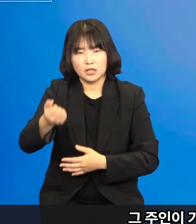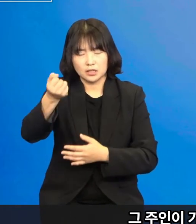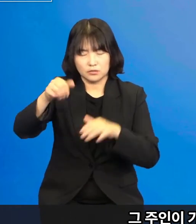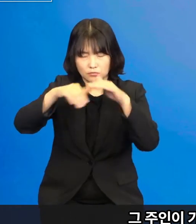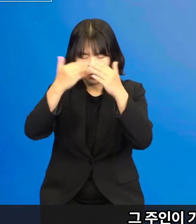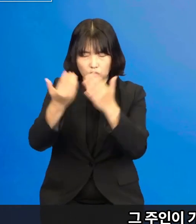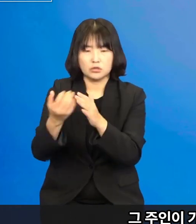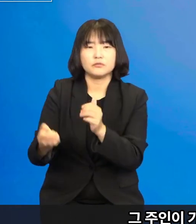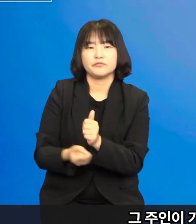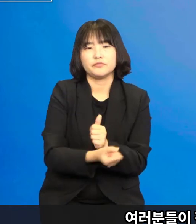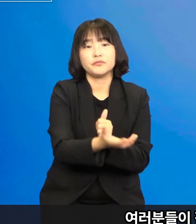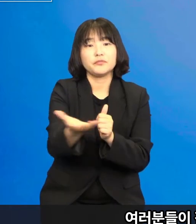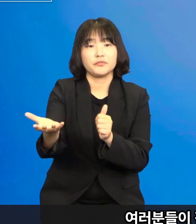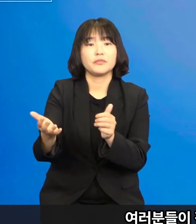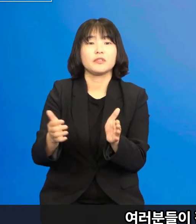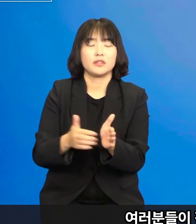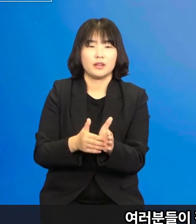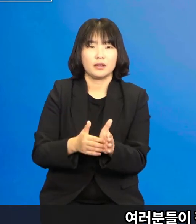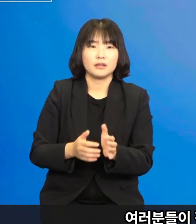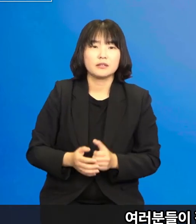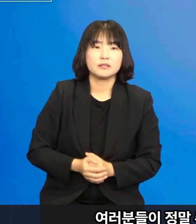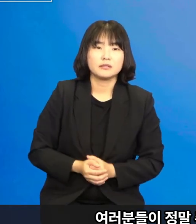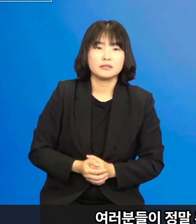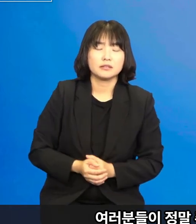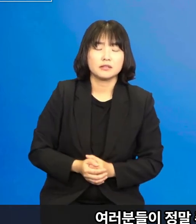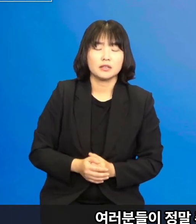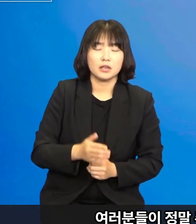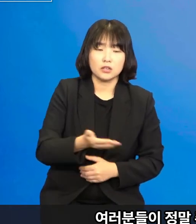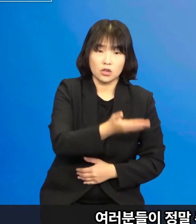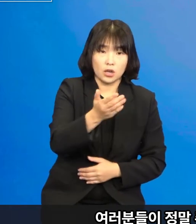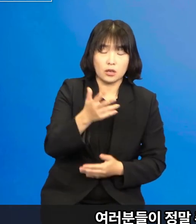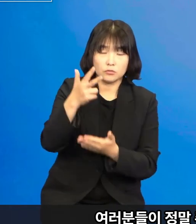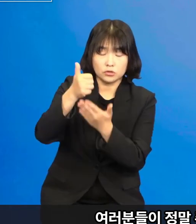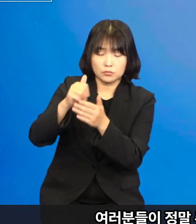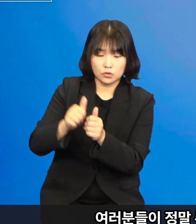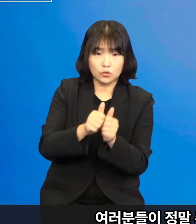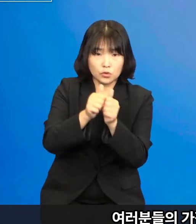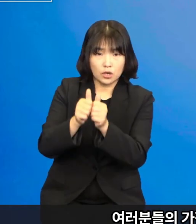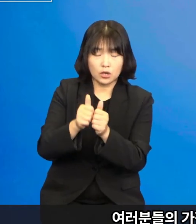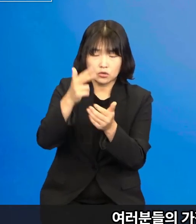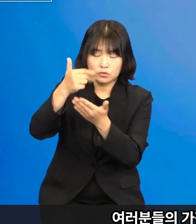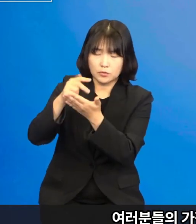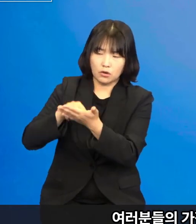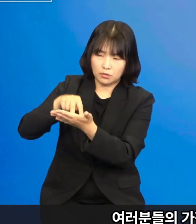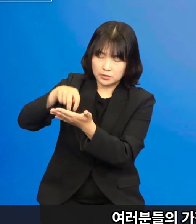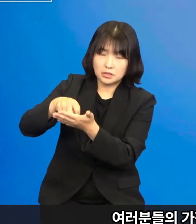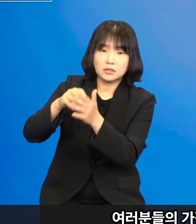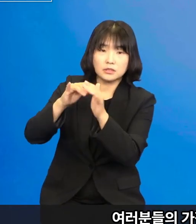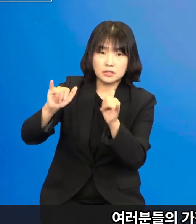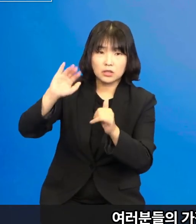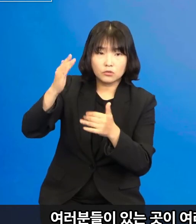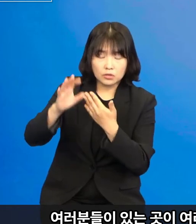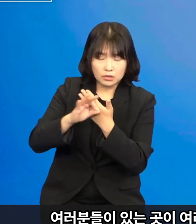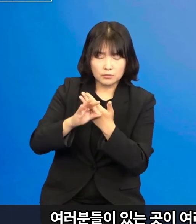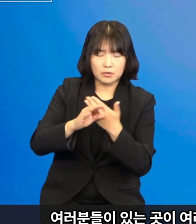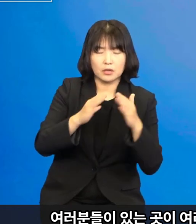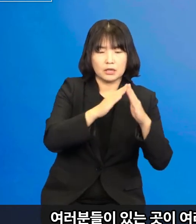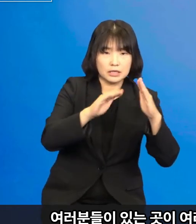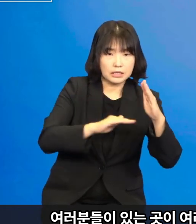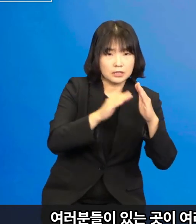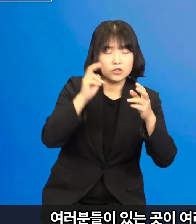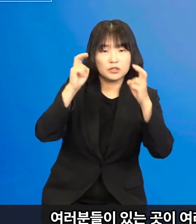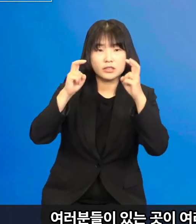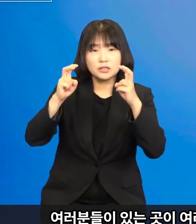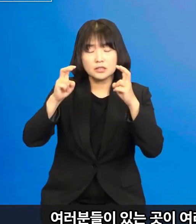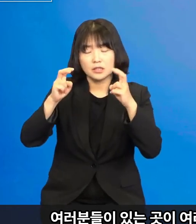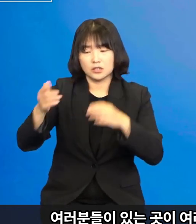미쳤다. 여러분들이 정말 주님과 동행하고 여러분들이 정말 주님께 엎드린 자가 된다면 여러분들의 가정과 여러분들의 직장과 여러분들이 있는